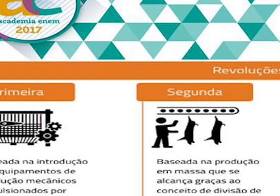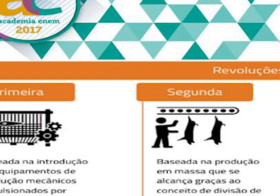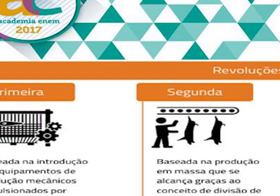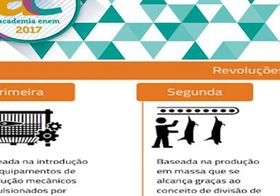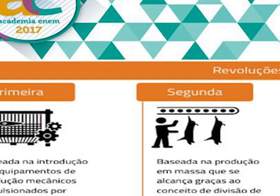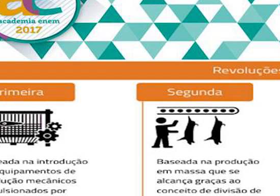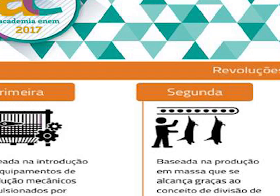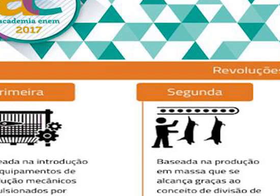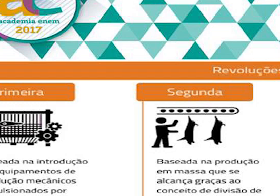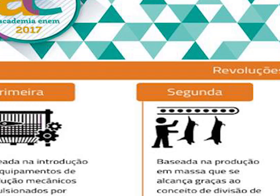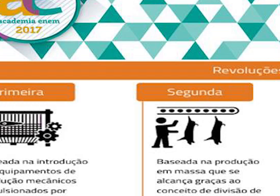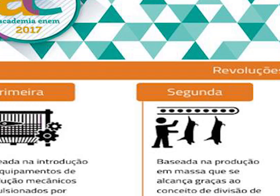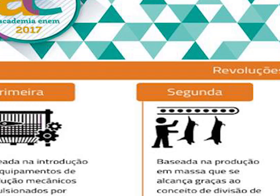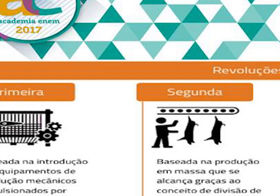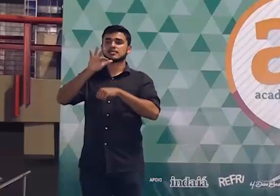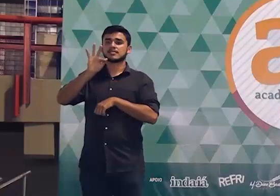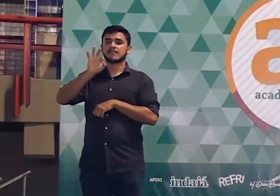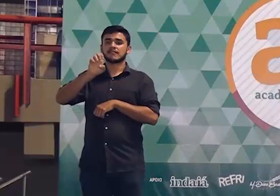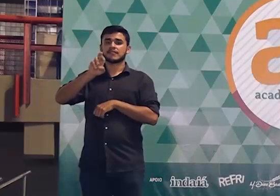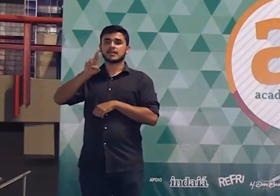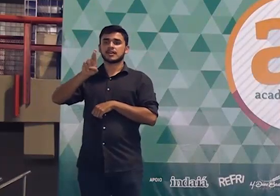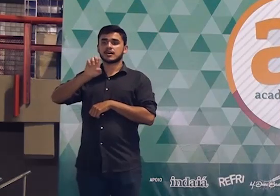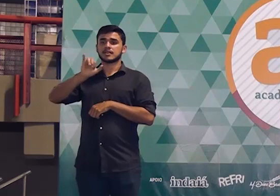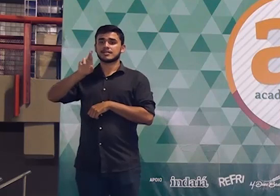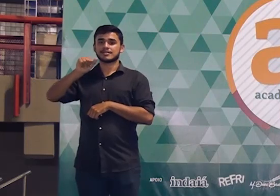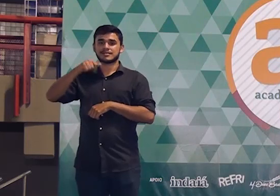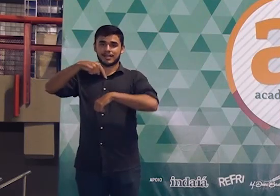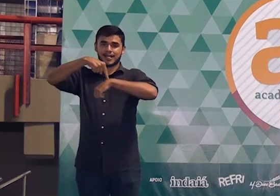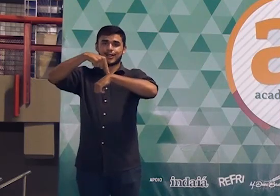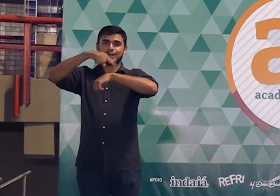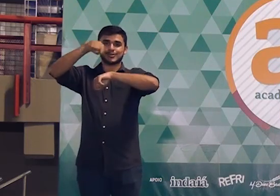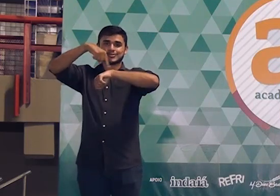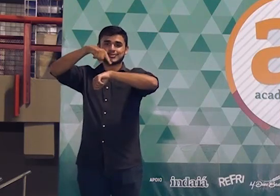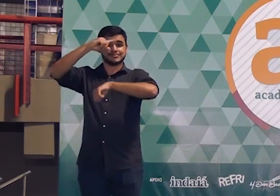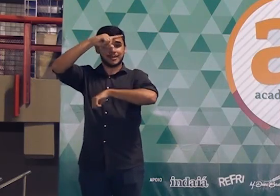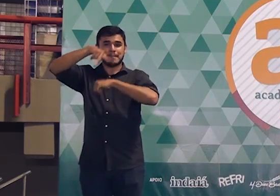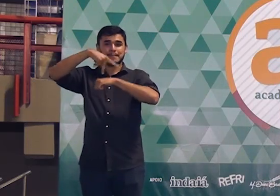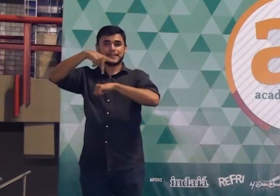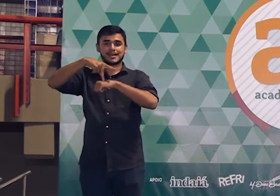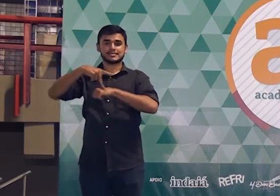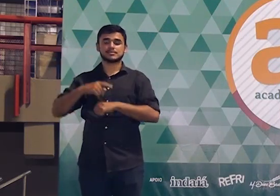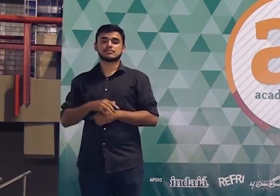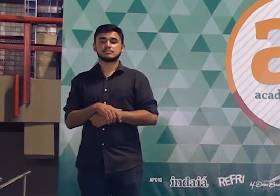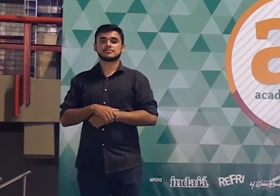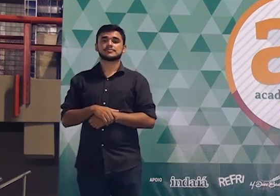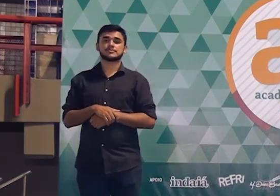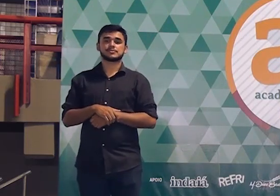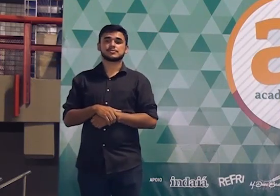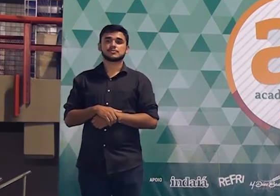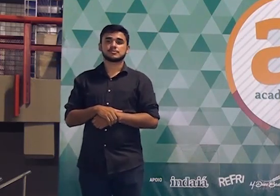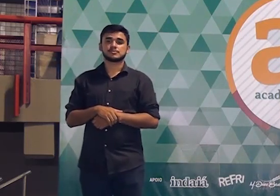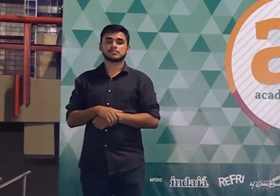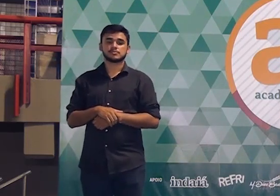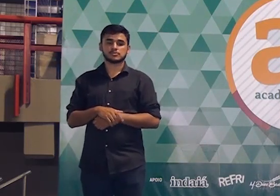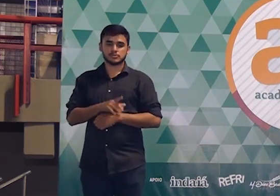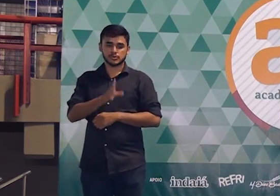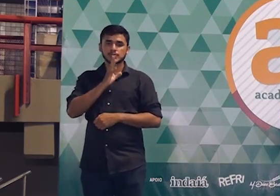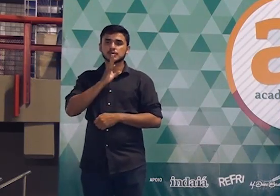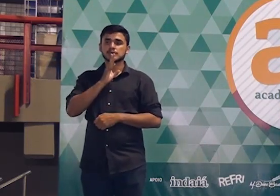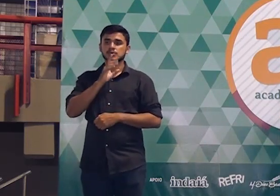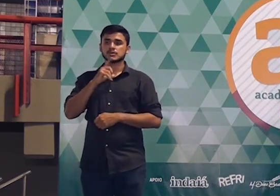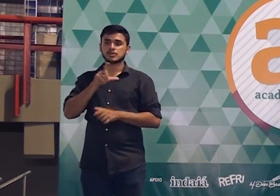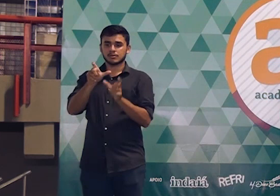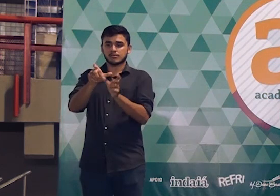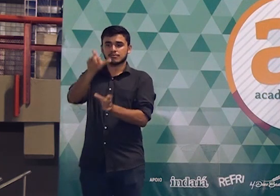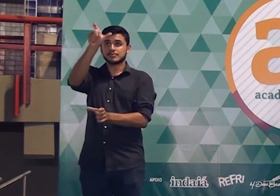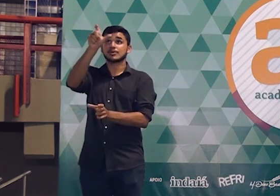Todo mundo aqui já foi na Praça do Ferreira? Todo mundo já foi na Praça do Ferreira, não já? Beleza. Todo mundo já viu a coluna da